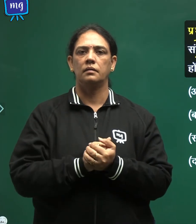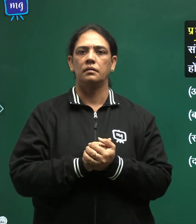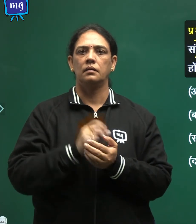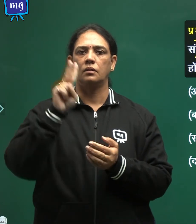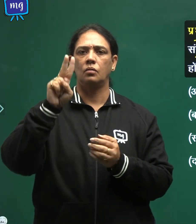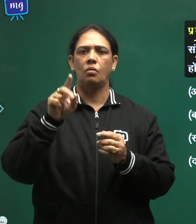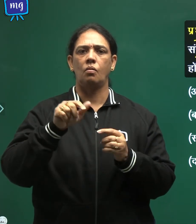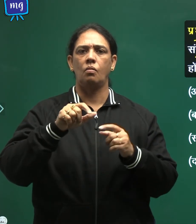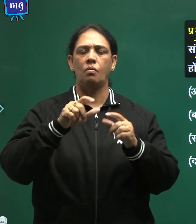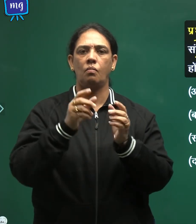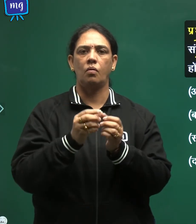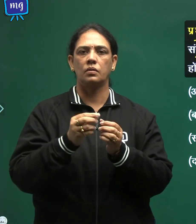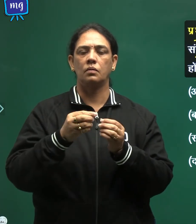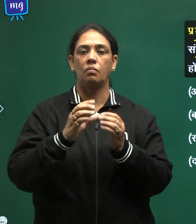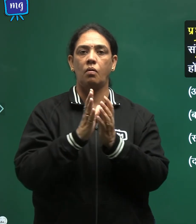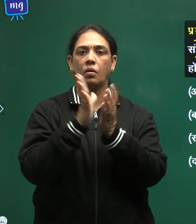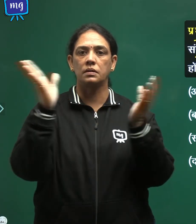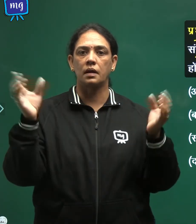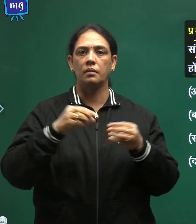दो बहुभुज